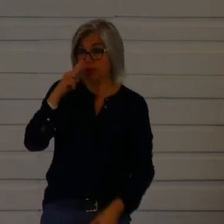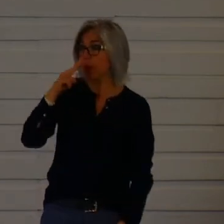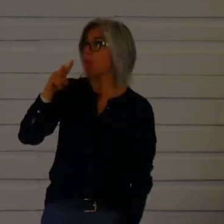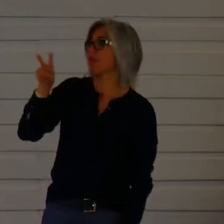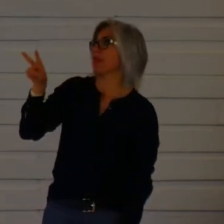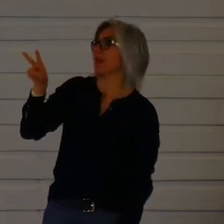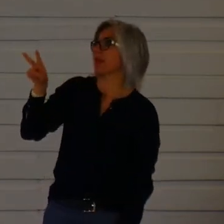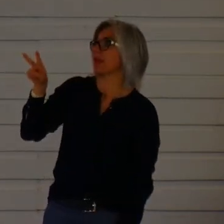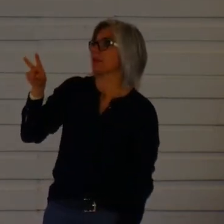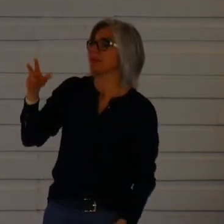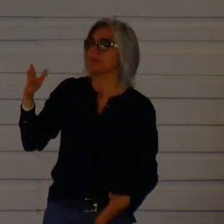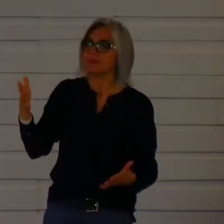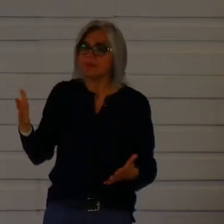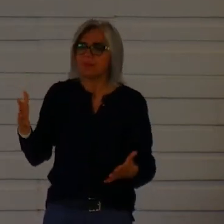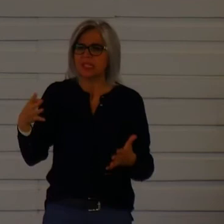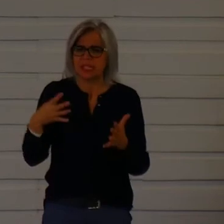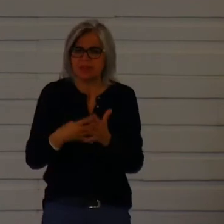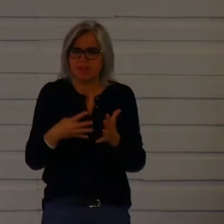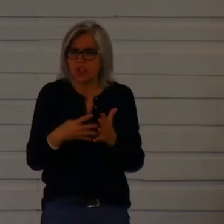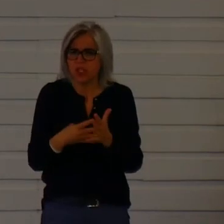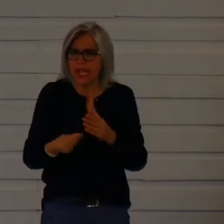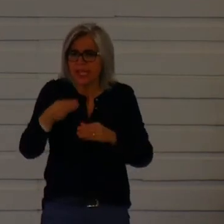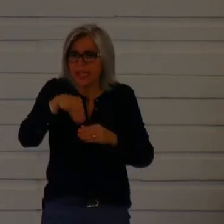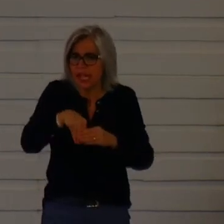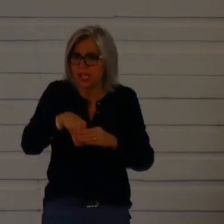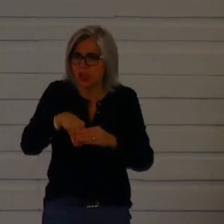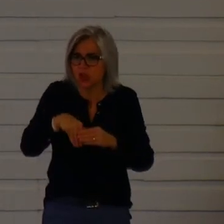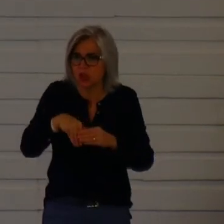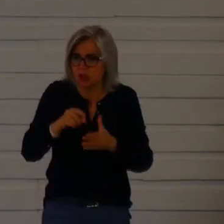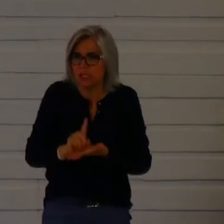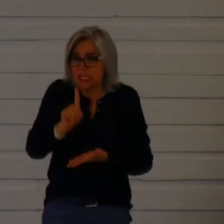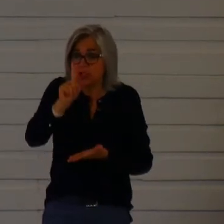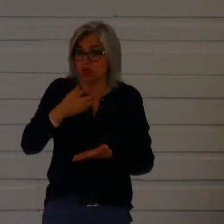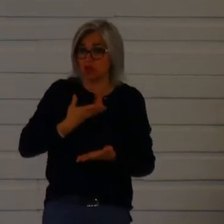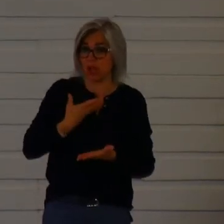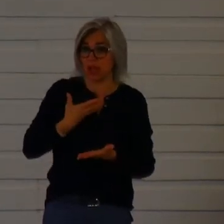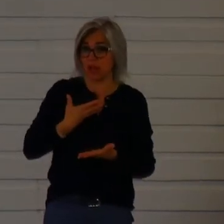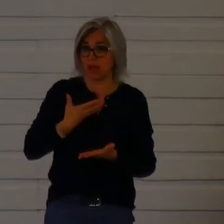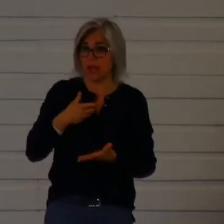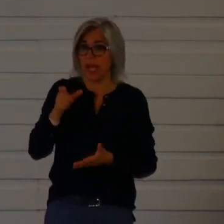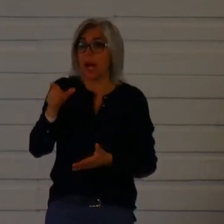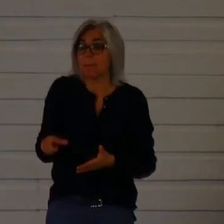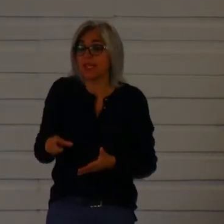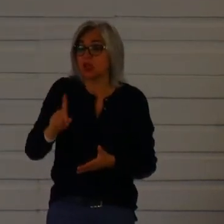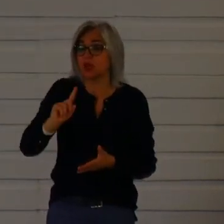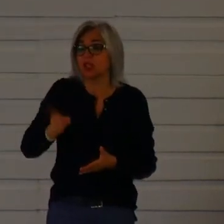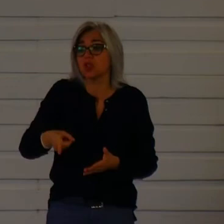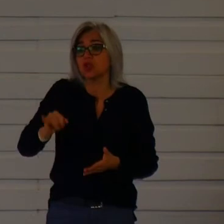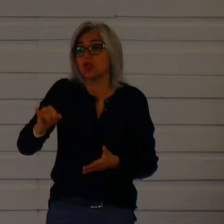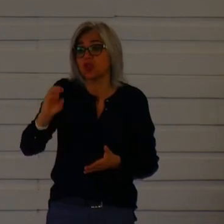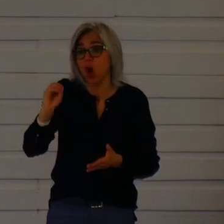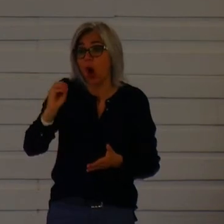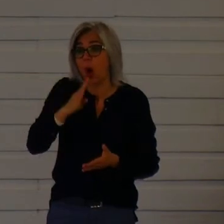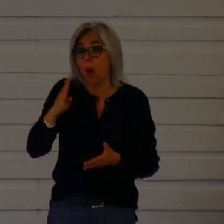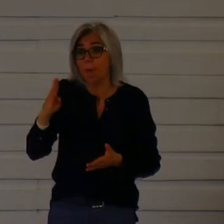Il capitolo 38 di Giobbe inizia proprio così. Voi sapete che il libro di